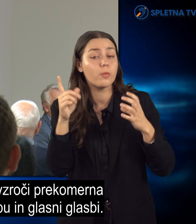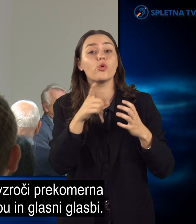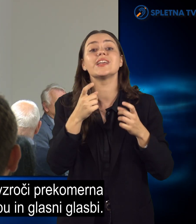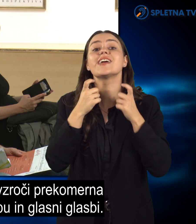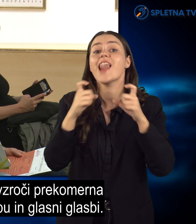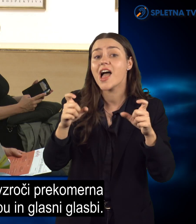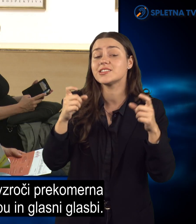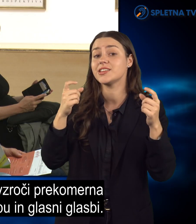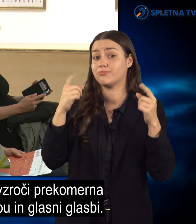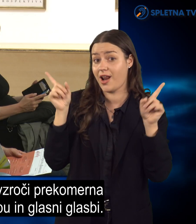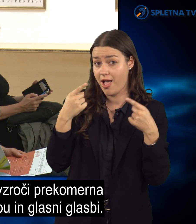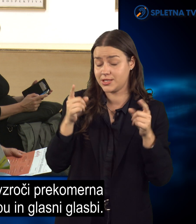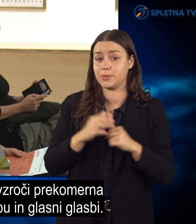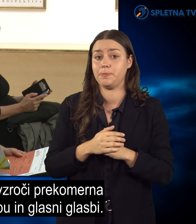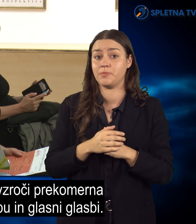glasbi.